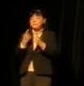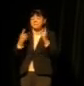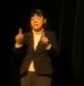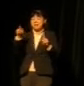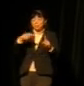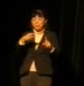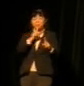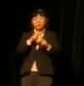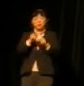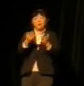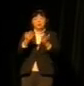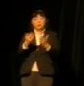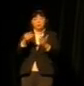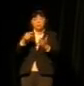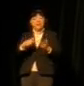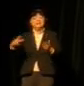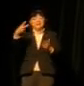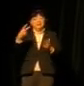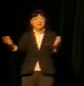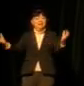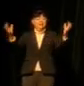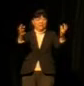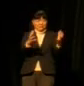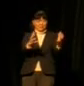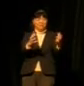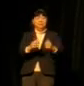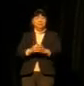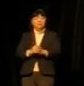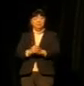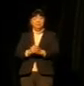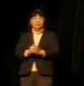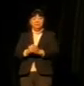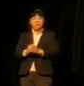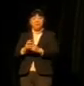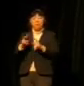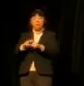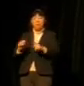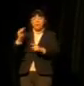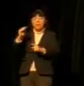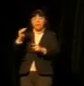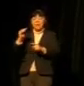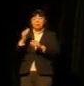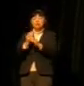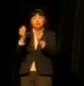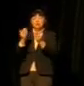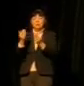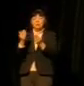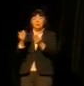2階に来ました。あとは小高中学校が鹿島中学校から移動